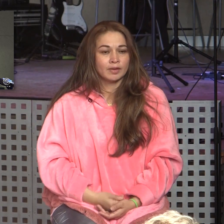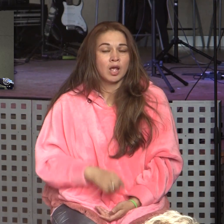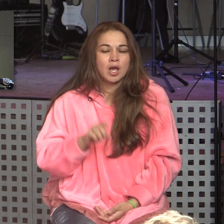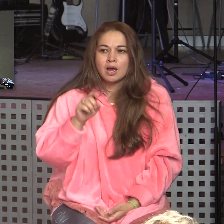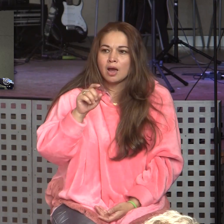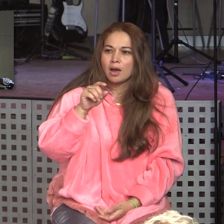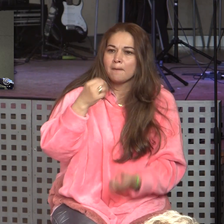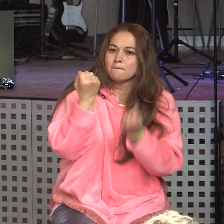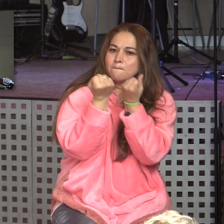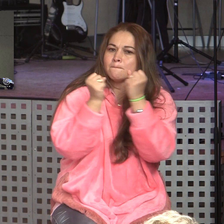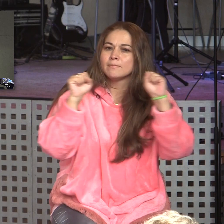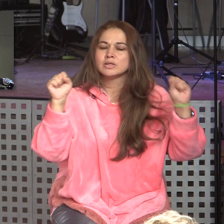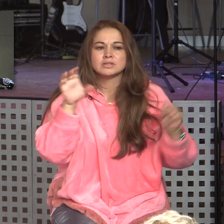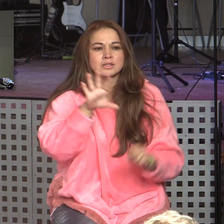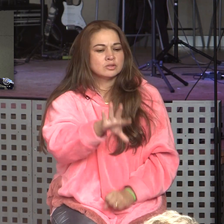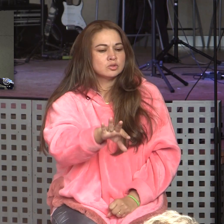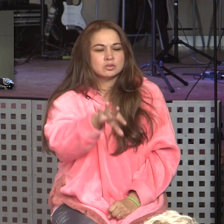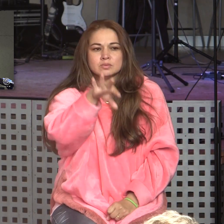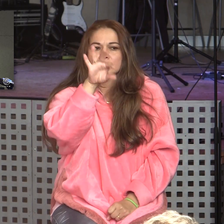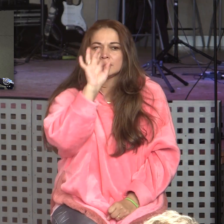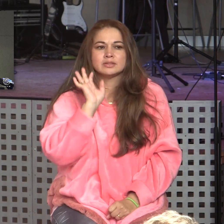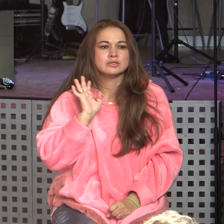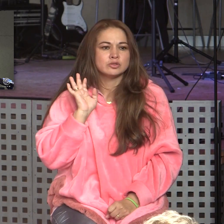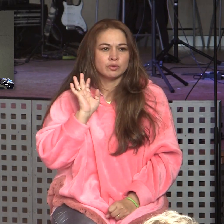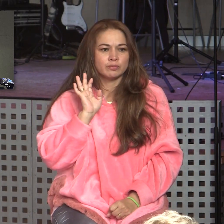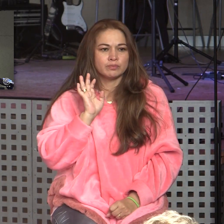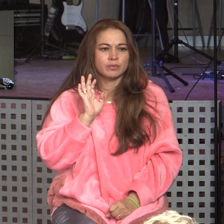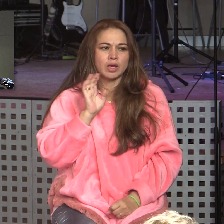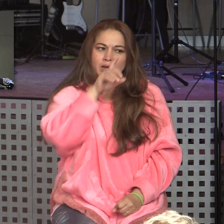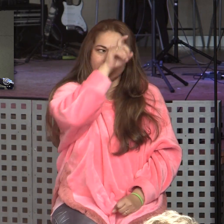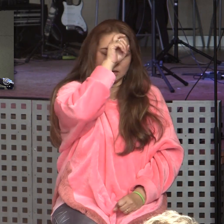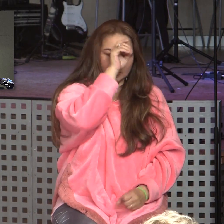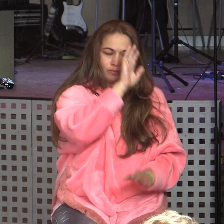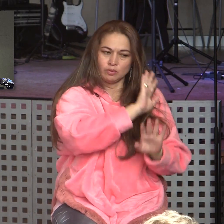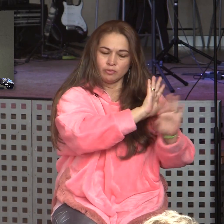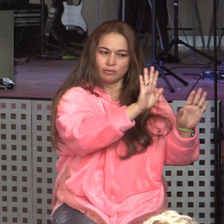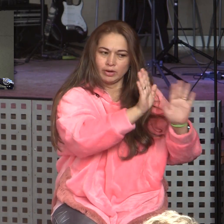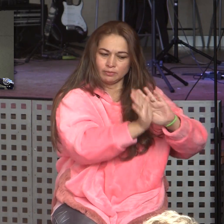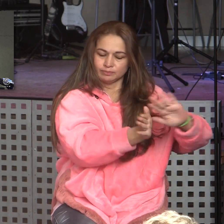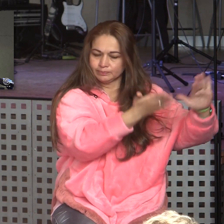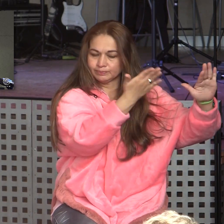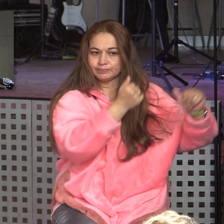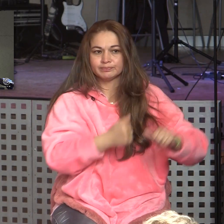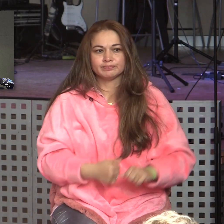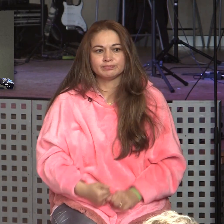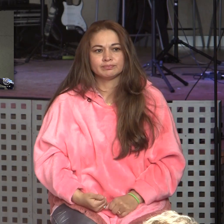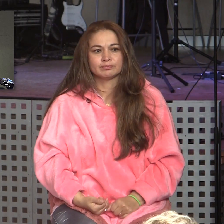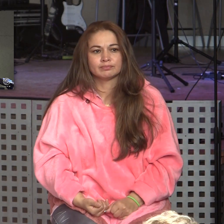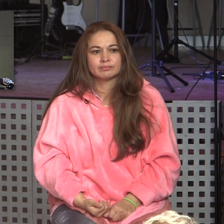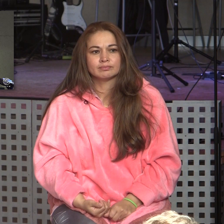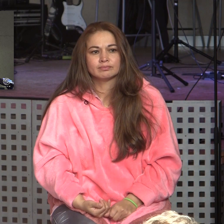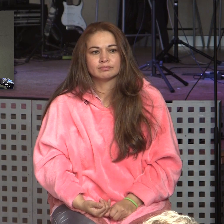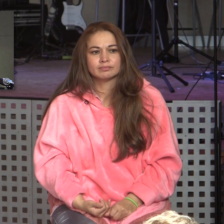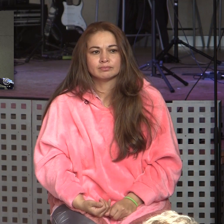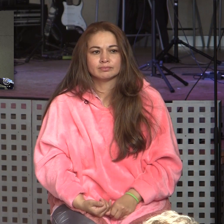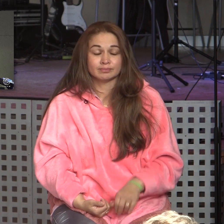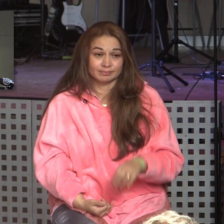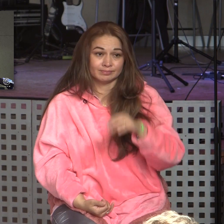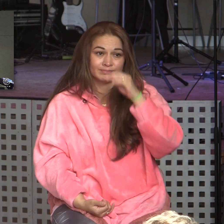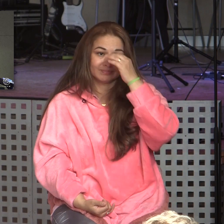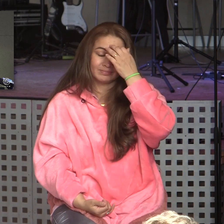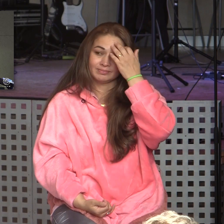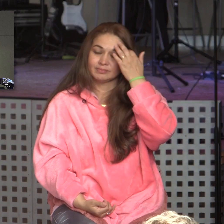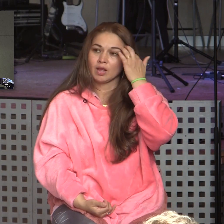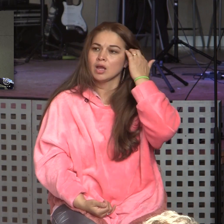decisión así sin más porque pone sus ojos en algo que no se ve, no, es